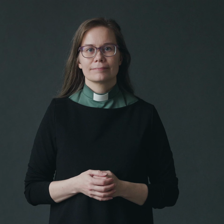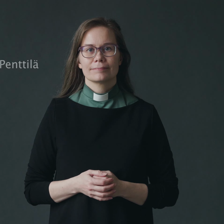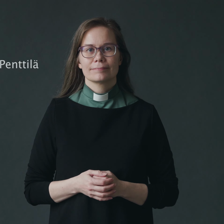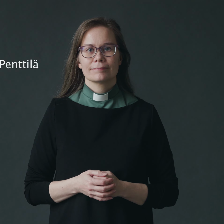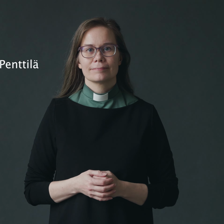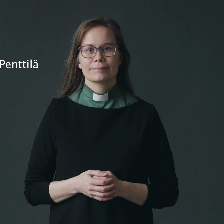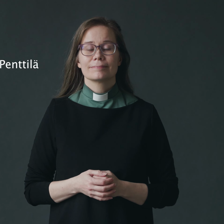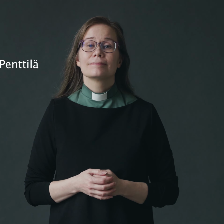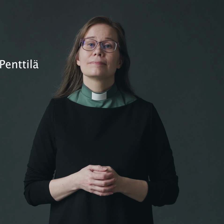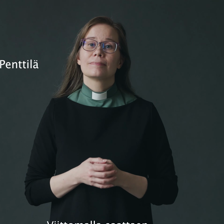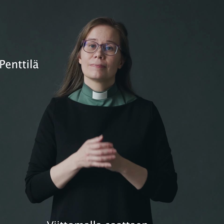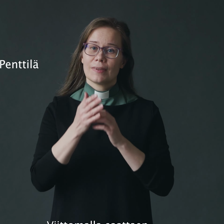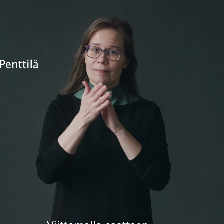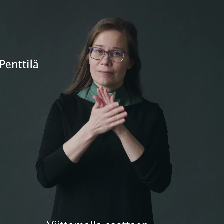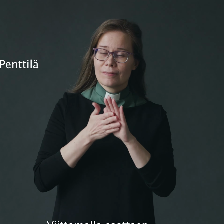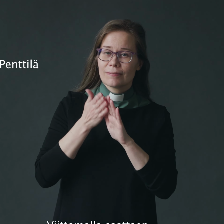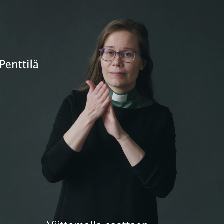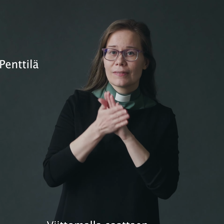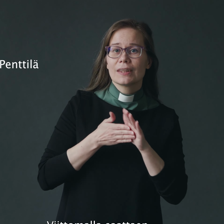Viittomalla saattaen.